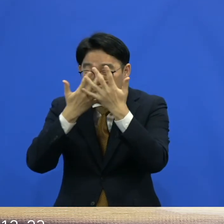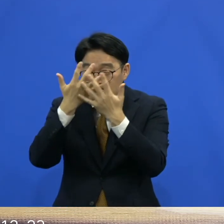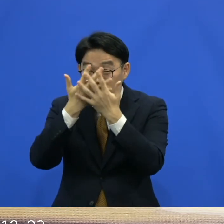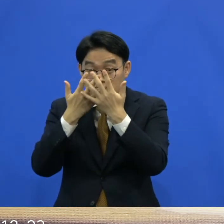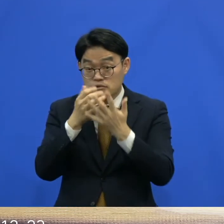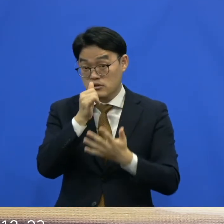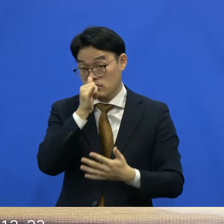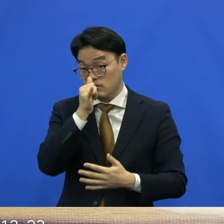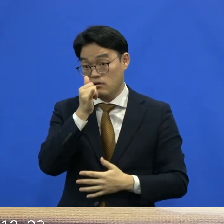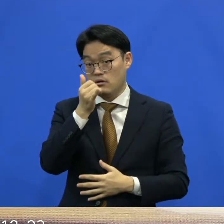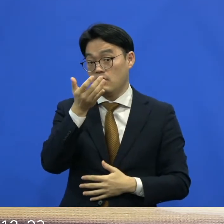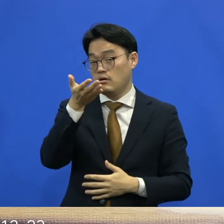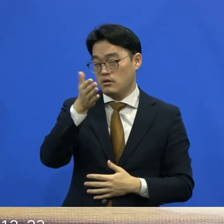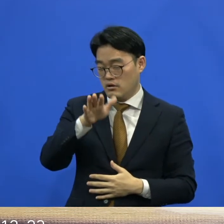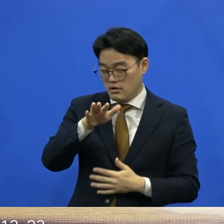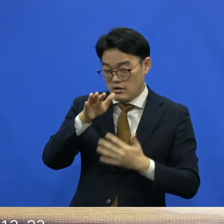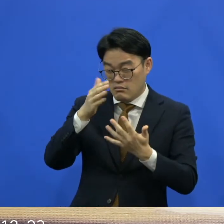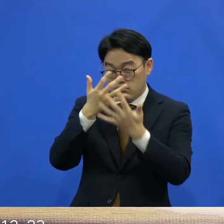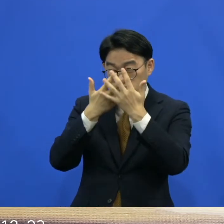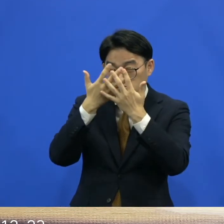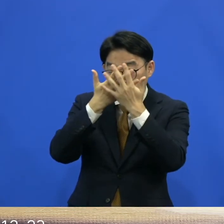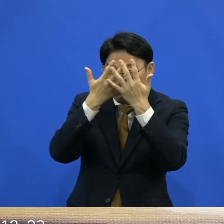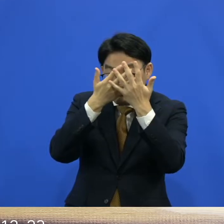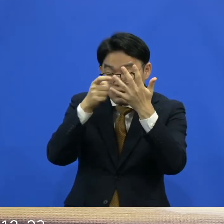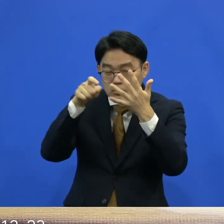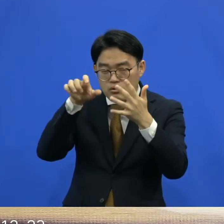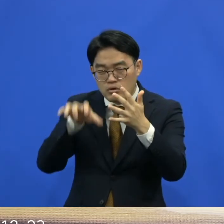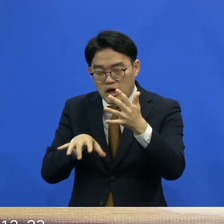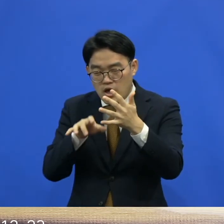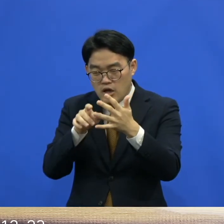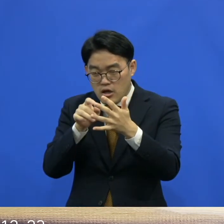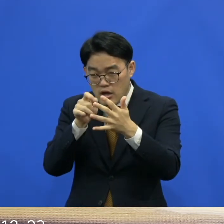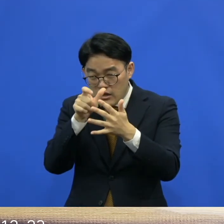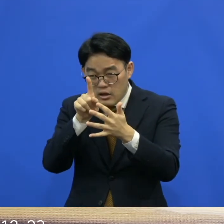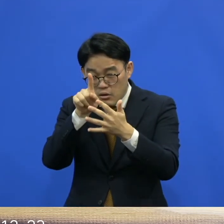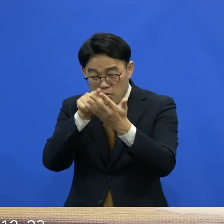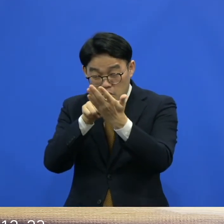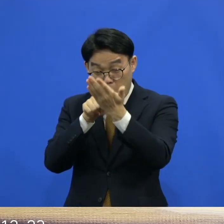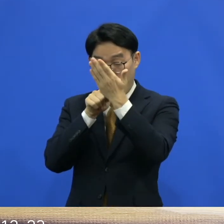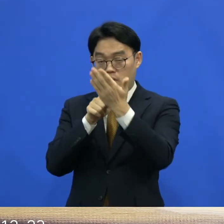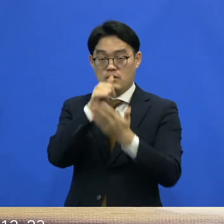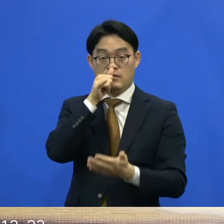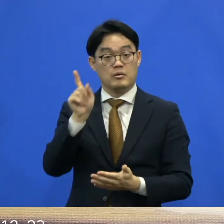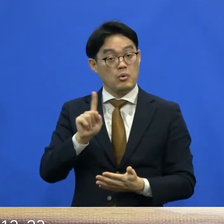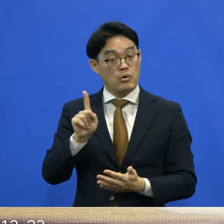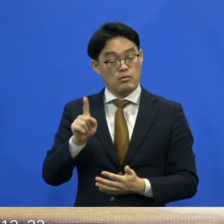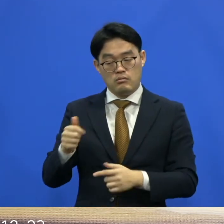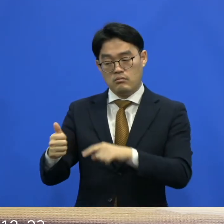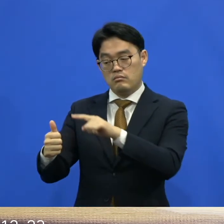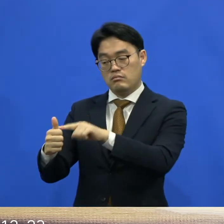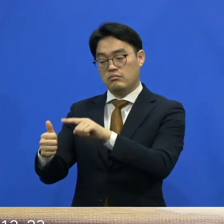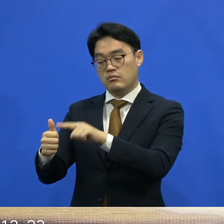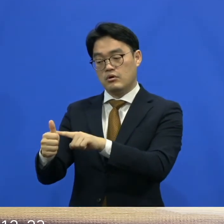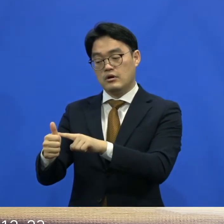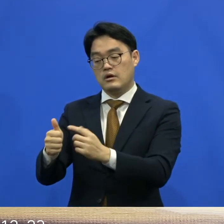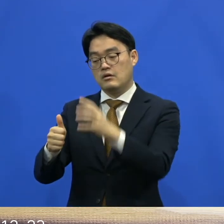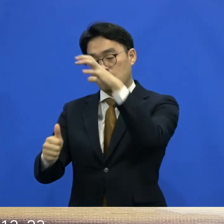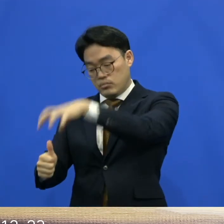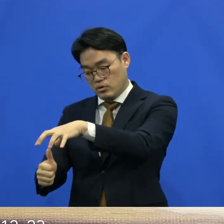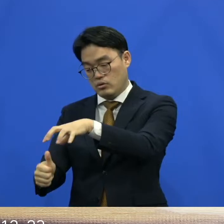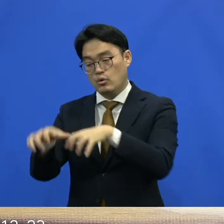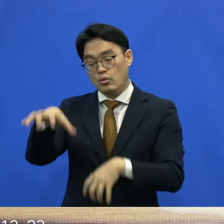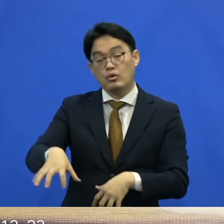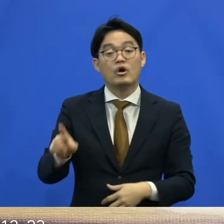그림이 이렇게 숨어 있습니다. 요셉은 왕실에서 근무하던 왕의 신하들과 함께 갇혔다는 것.